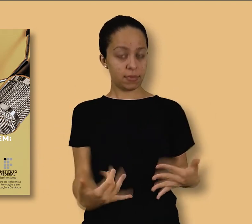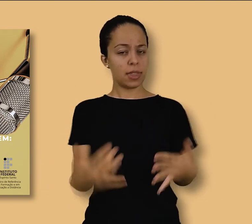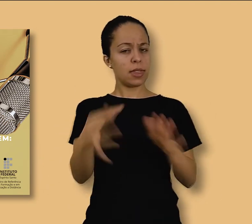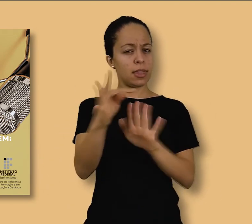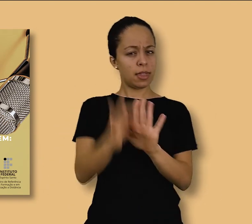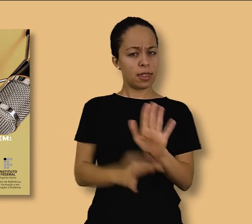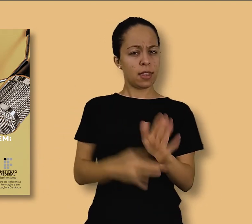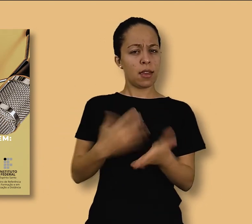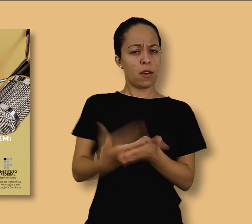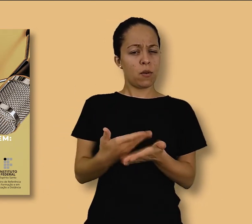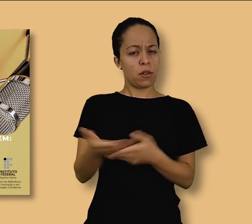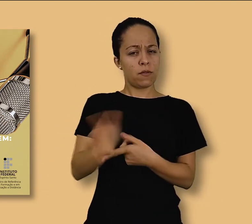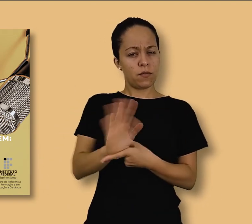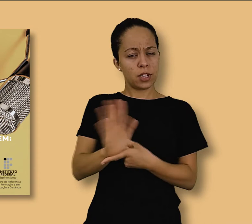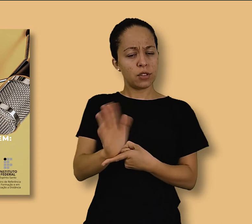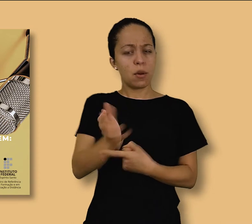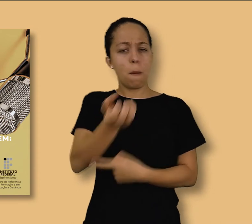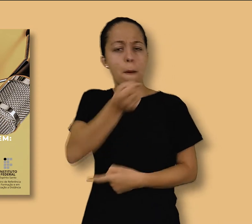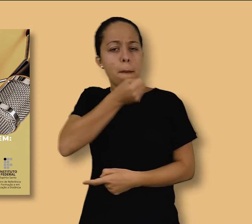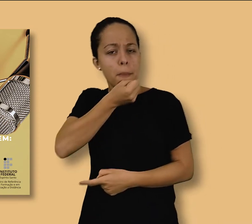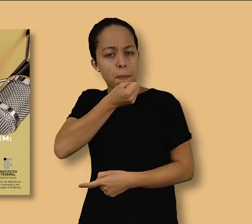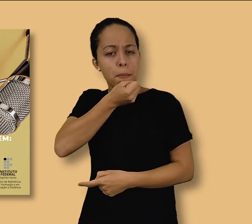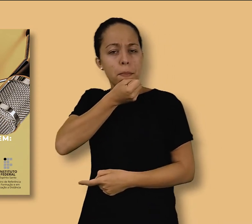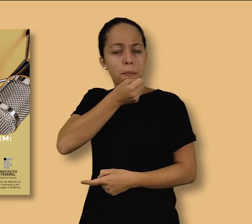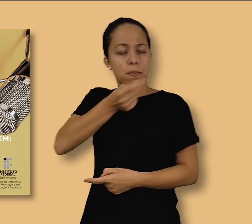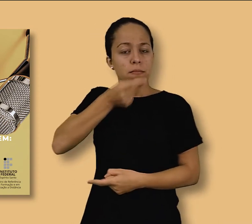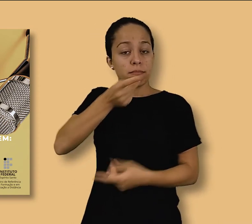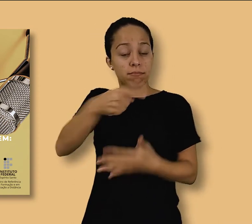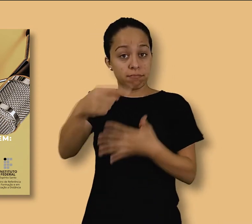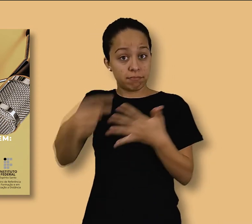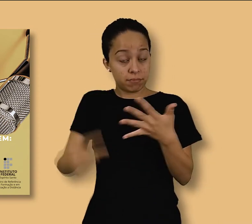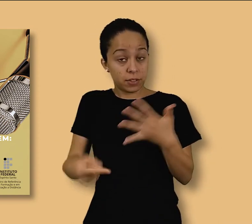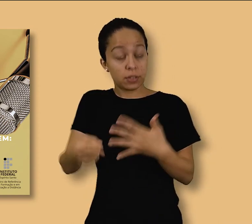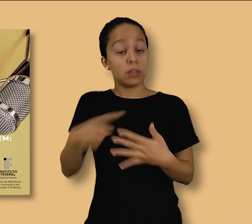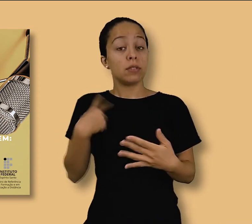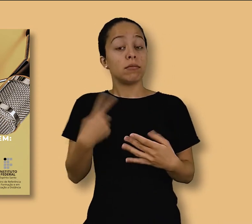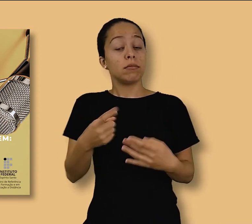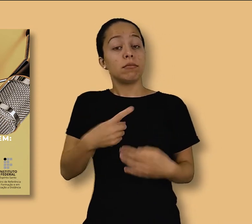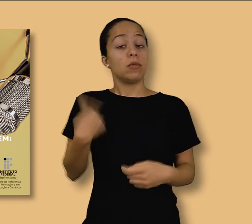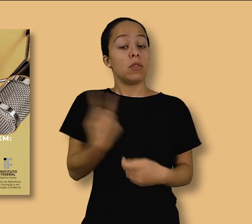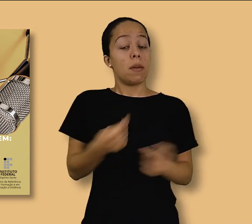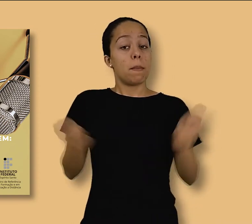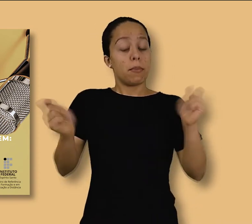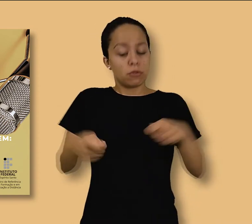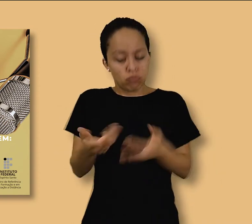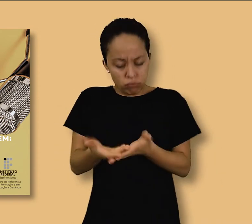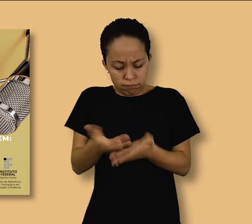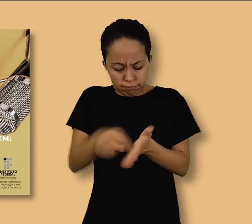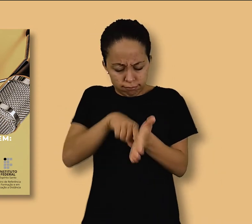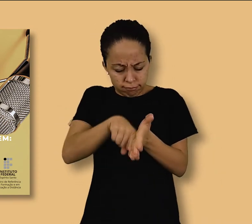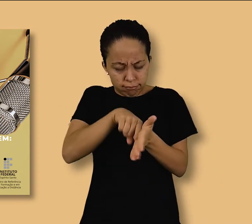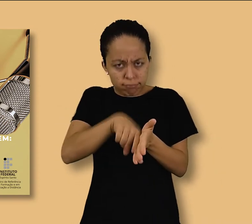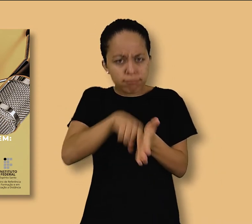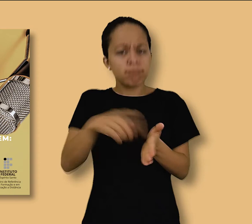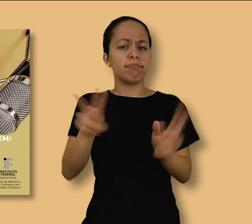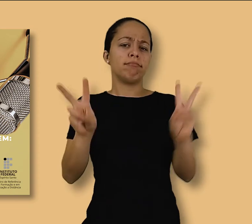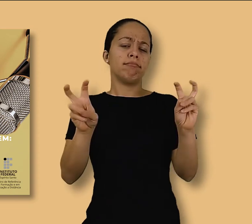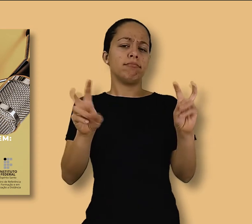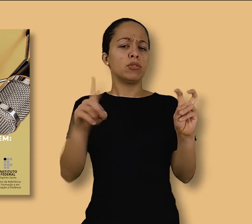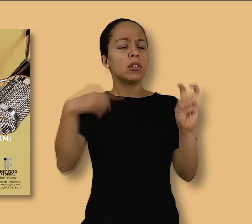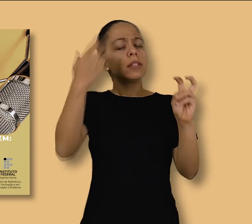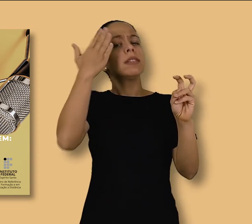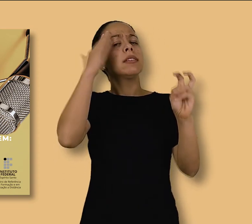texto vídeo-aulas codecasts é para que a gente posta nesse momento se debruçar sobre o assunto